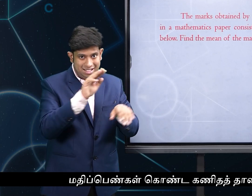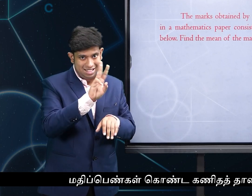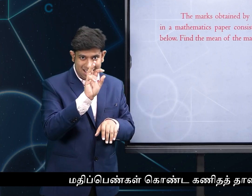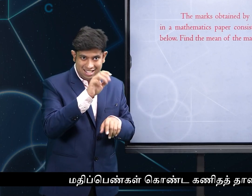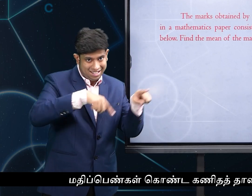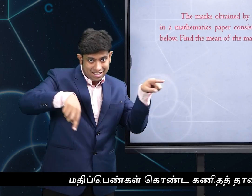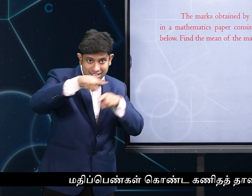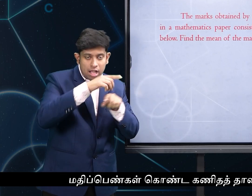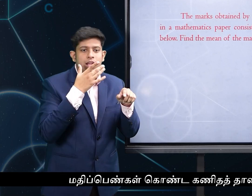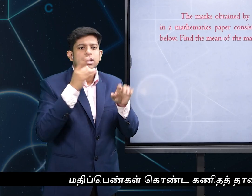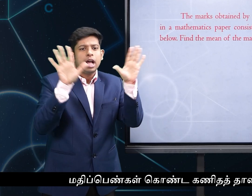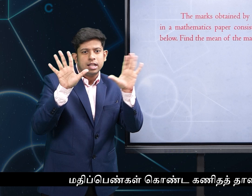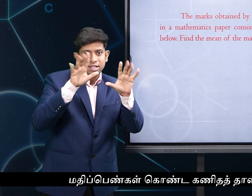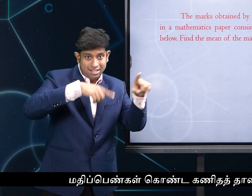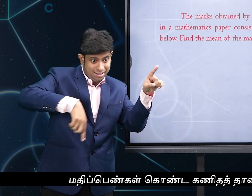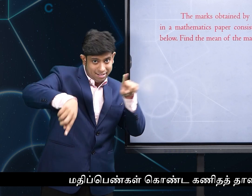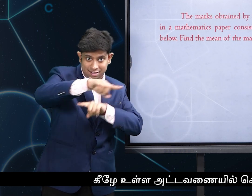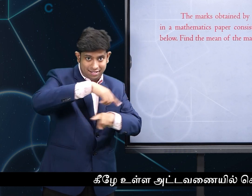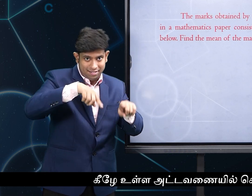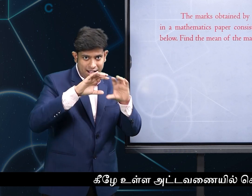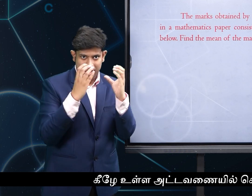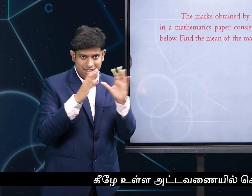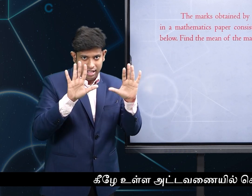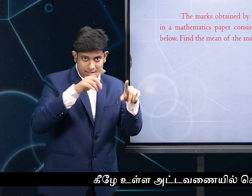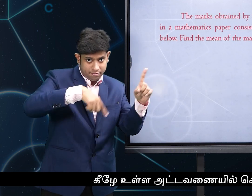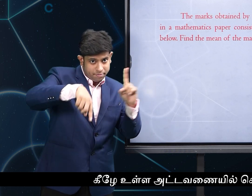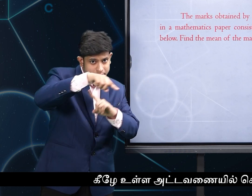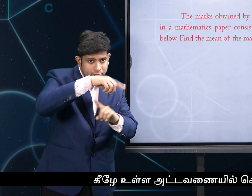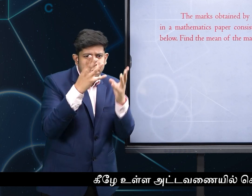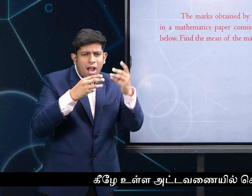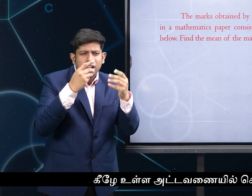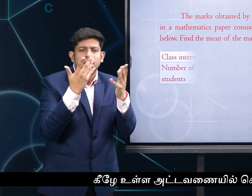கொண்ட கணித தாளில் பெற்ற மதிப்பெண்கள் கீழே உள்ள அட்டவணையில் கொடுக்கப்பட்டுள்ளன.